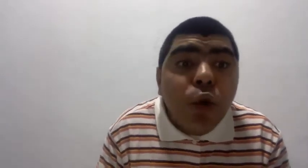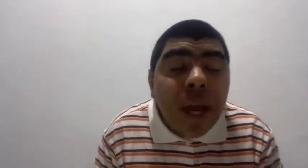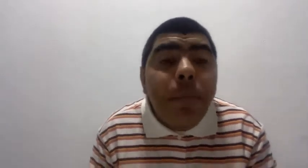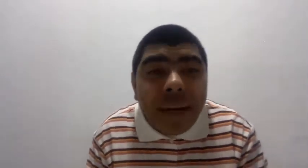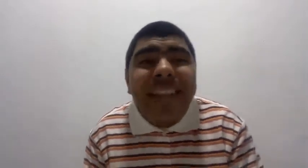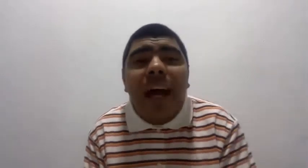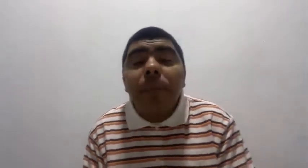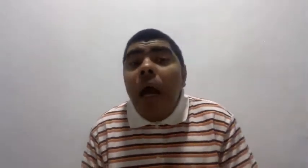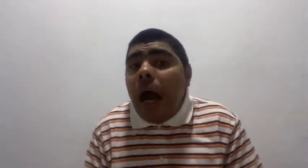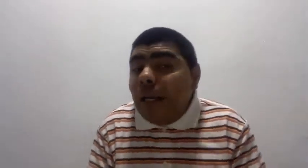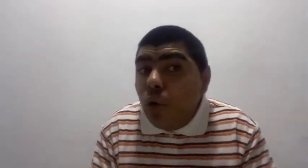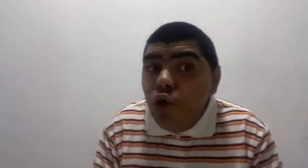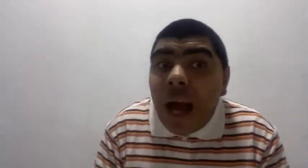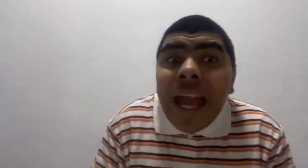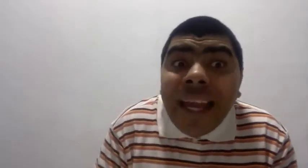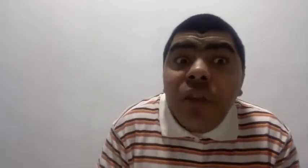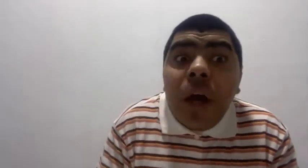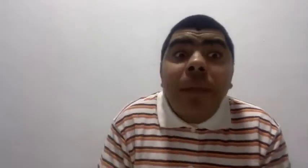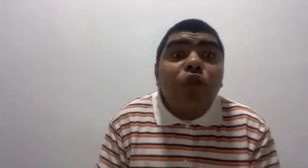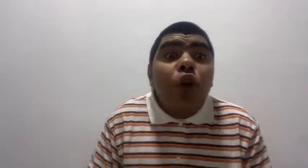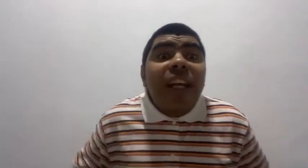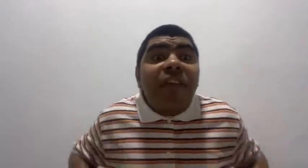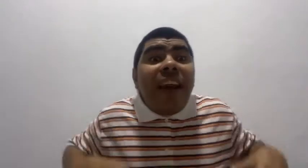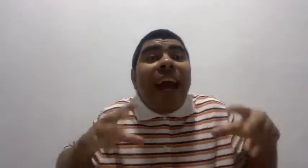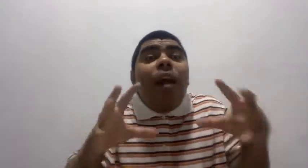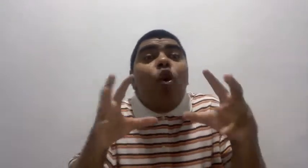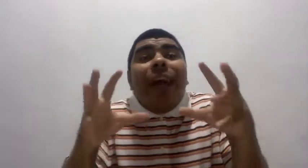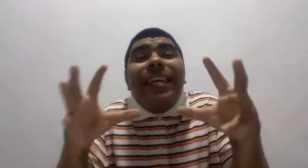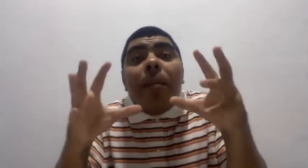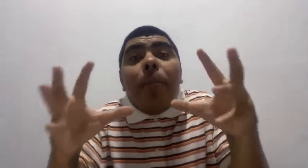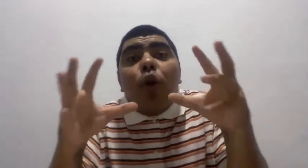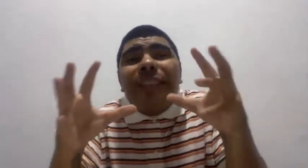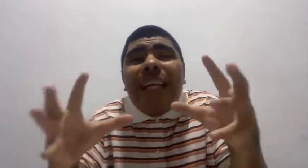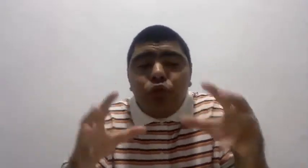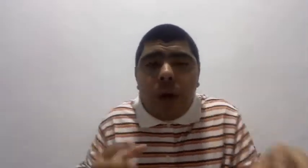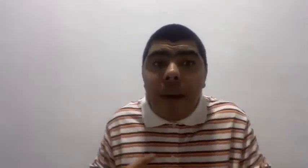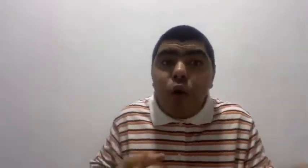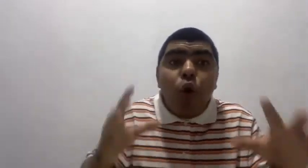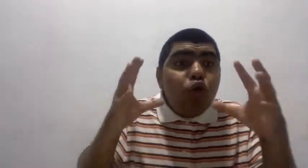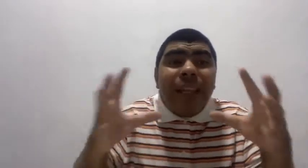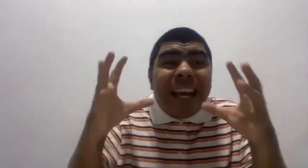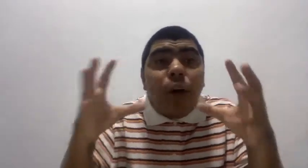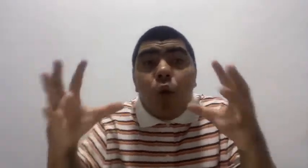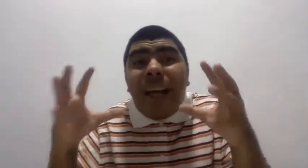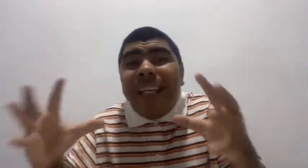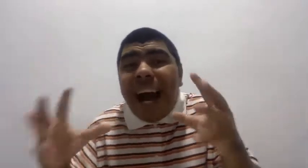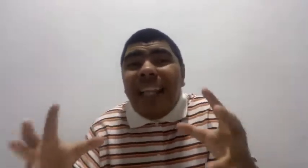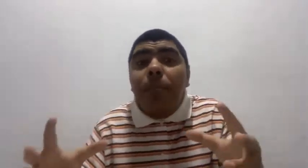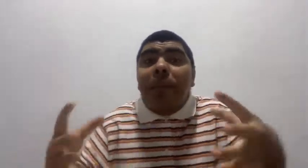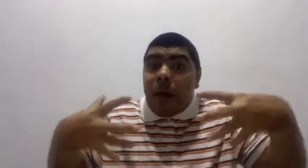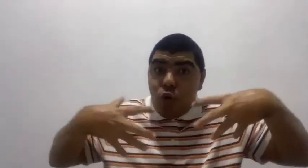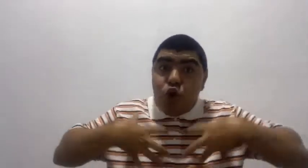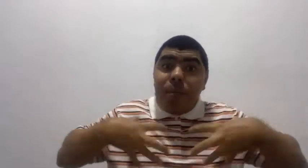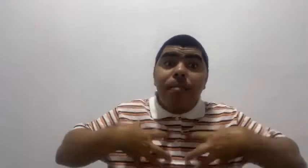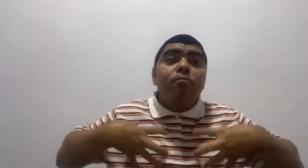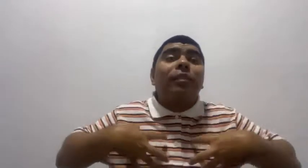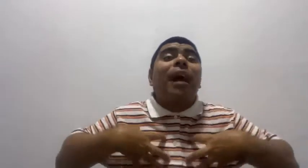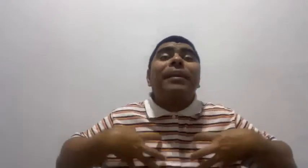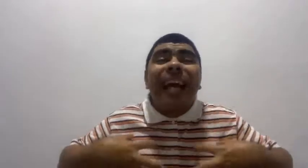se expresa. Aleluya. Eso refleja lo que lleva por dentro, hermano. Una de las cualidades para uno mismo